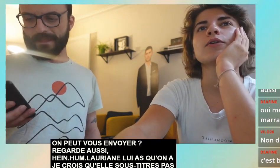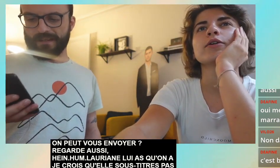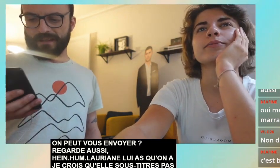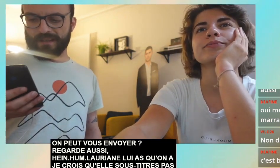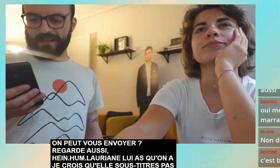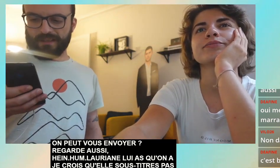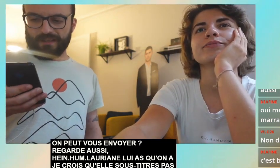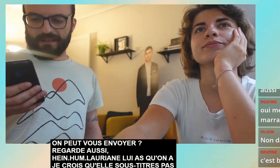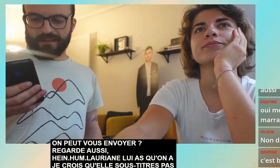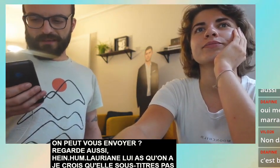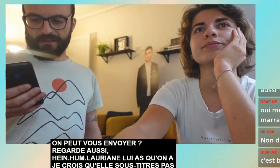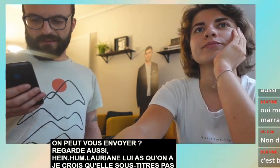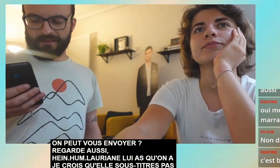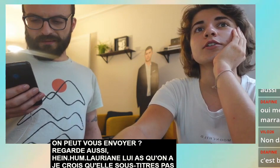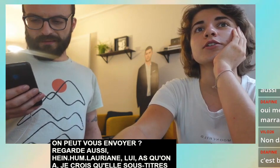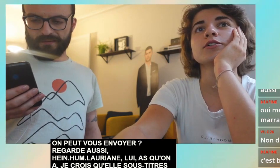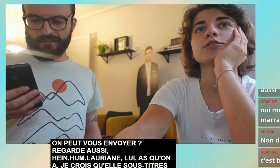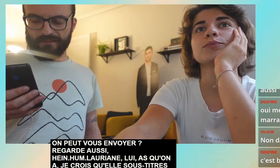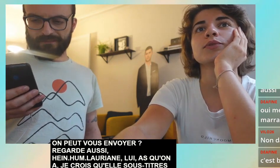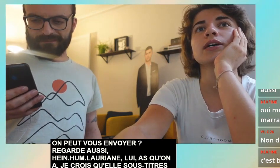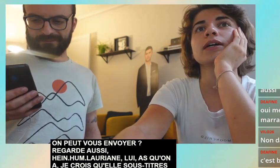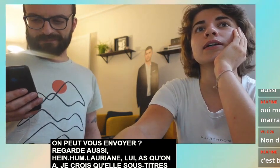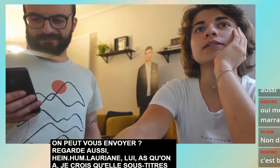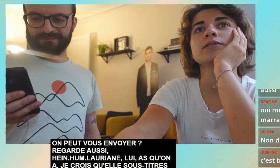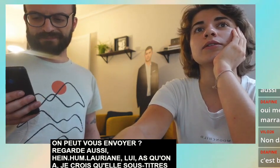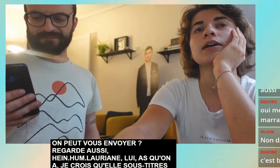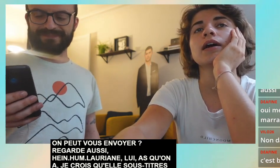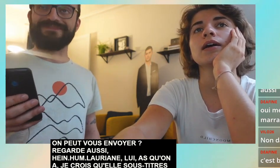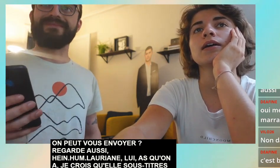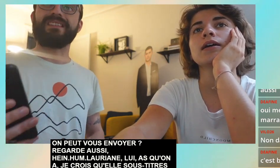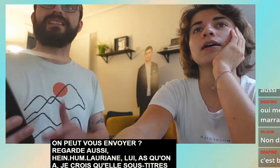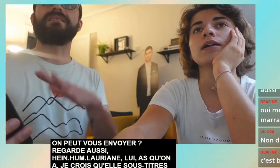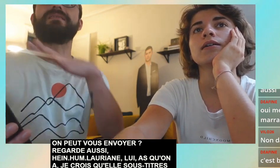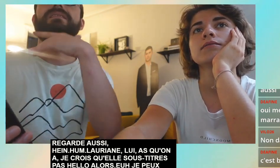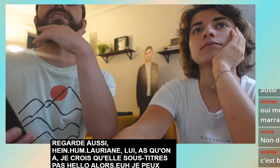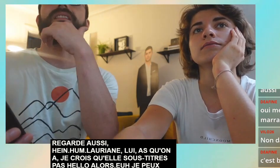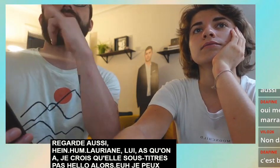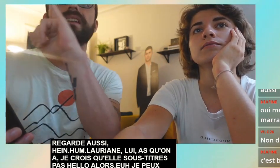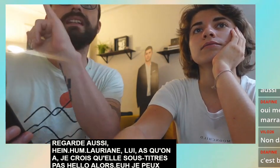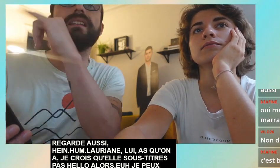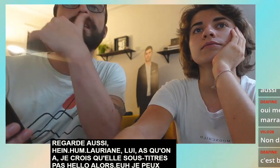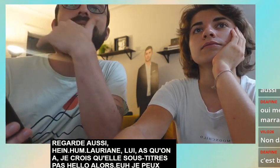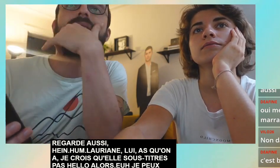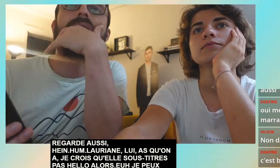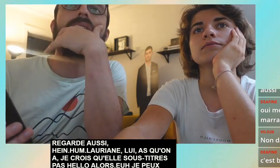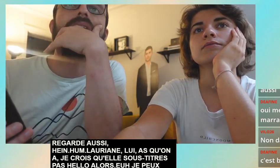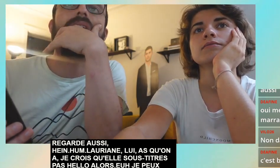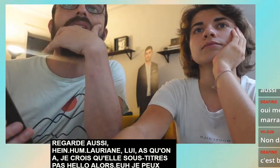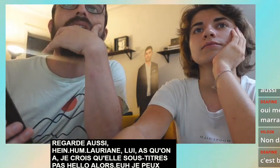Alors, je peux aide elle. Qui?